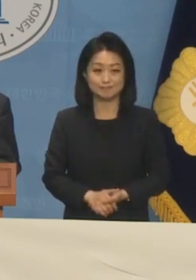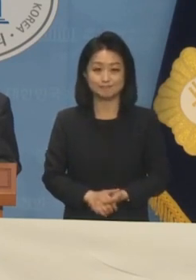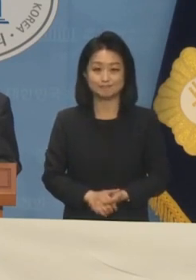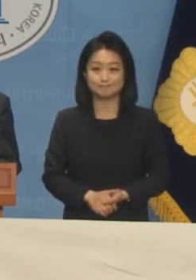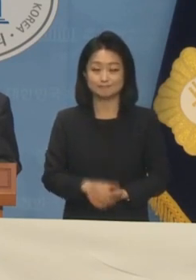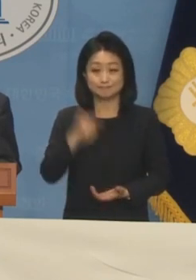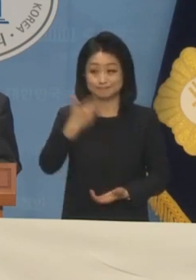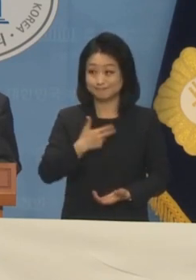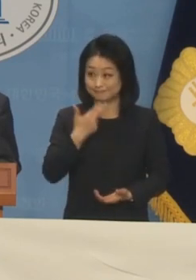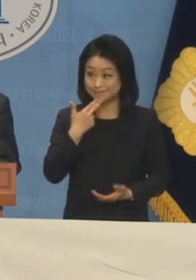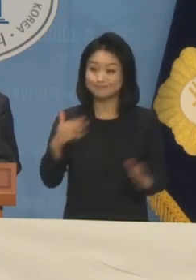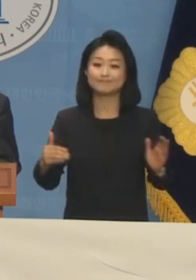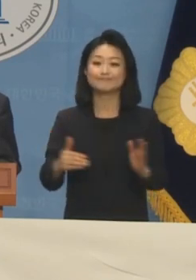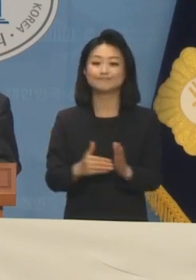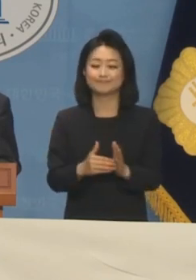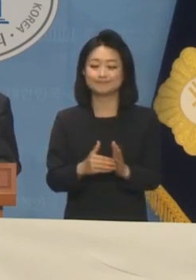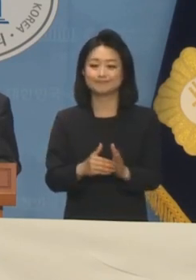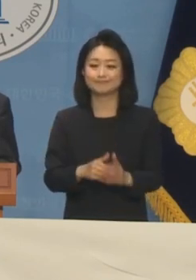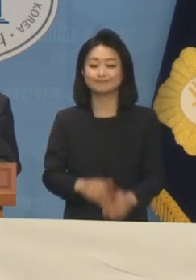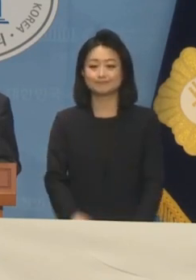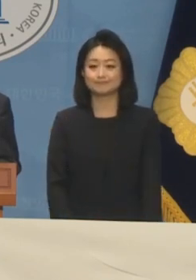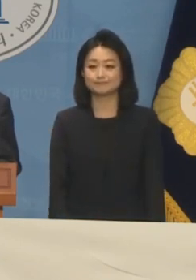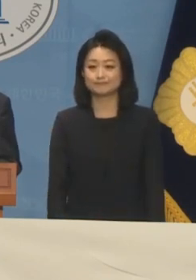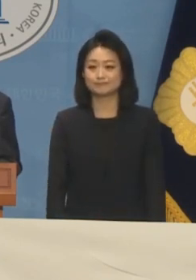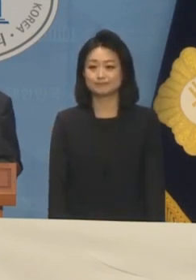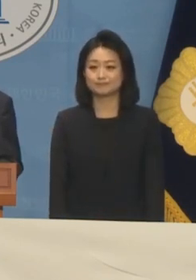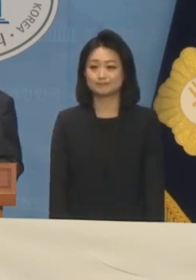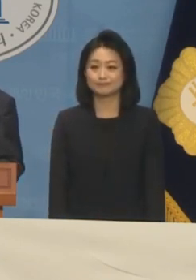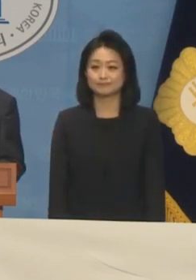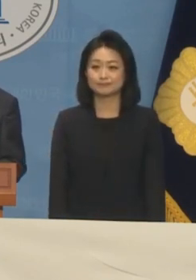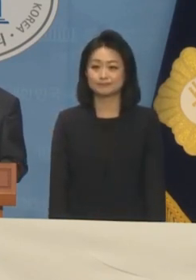없으면 마치도록 하겠습니다.